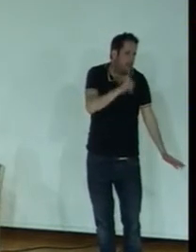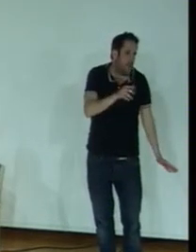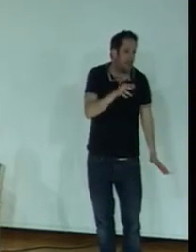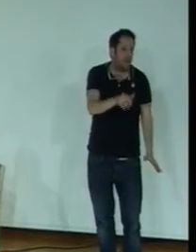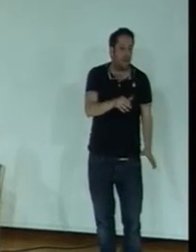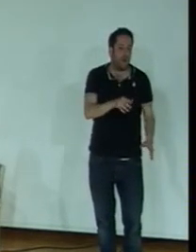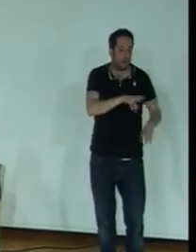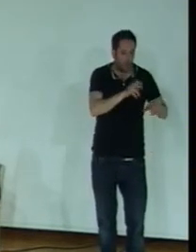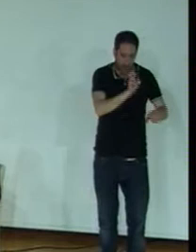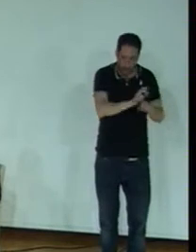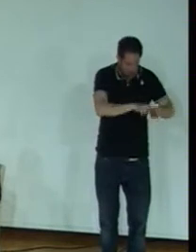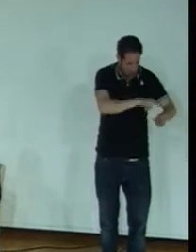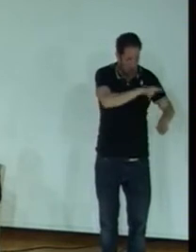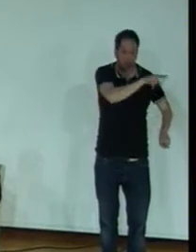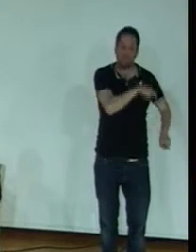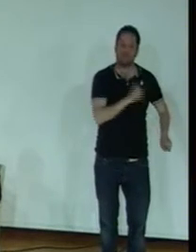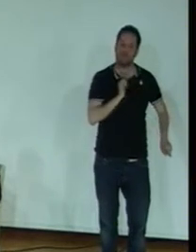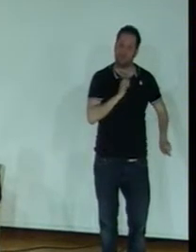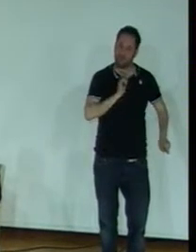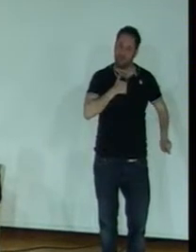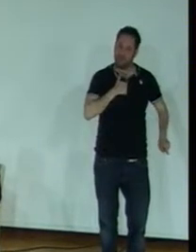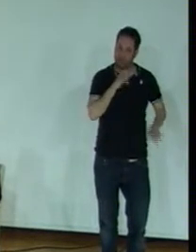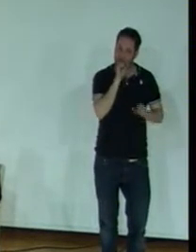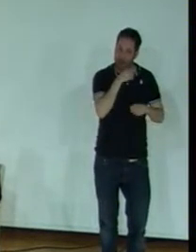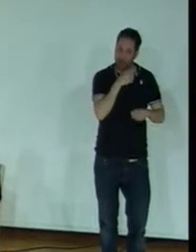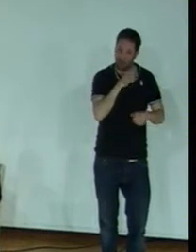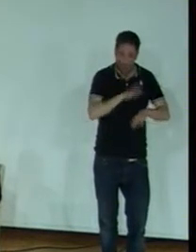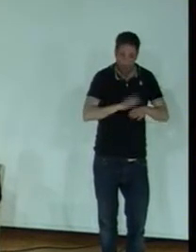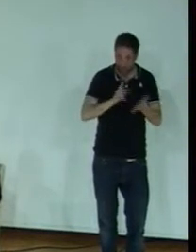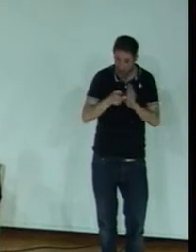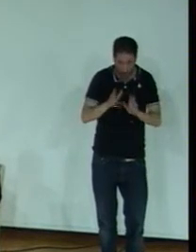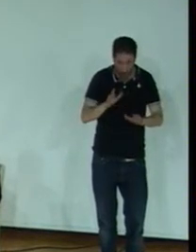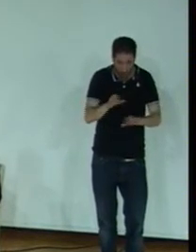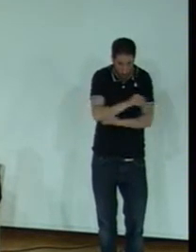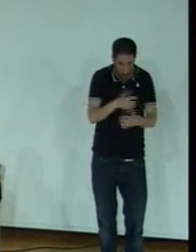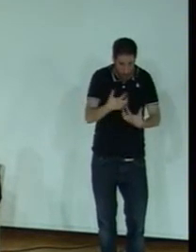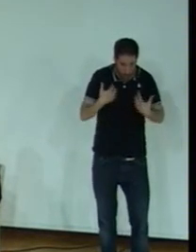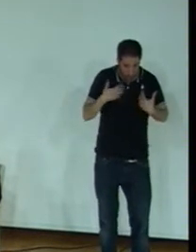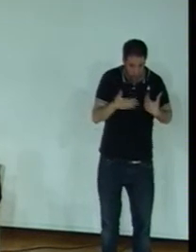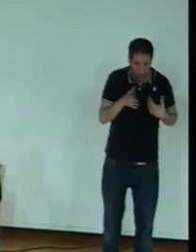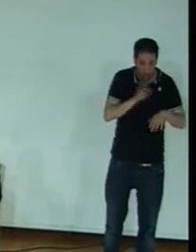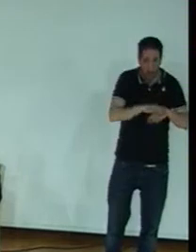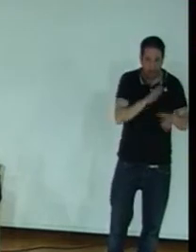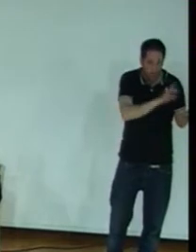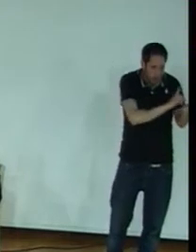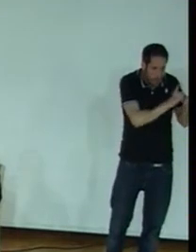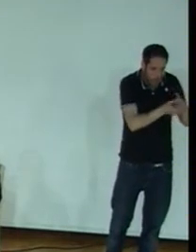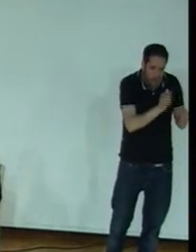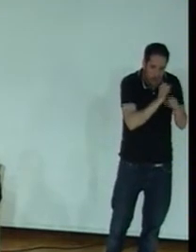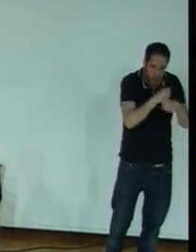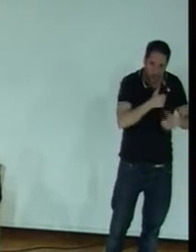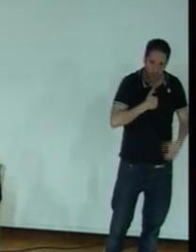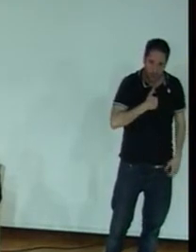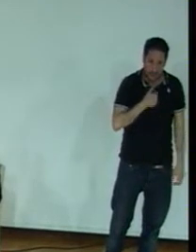seront après stockées de manière anonymisée. Or, aujourd'hui, techniquement, scientifiquement, on ne sait pas anonymiser, ou en tout cas extrêmement